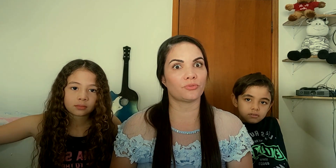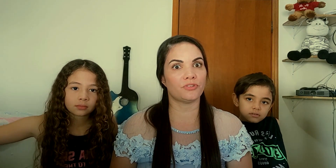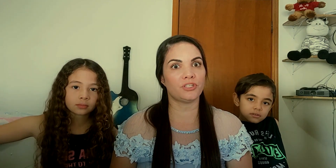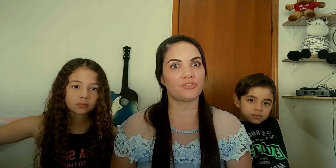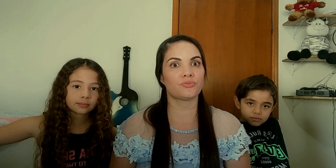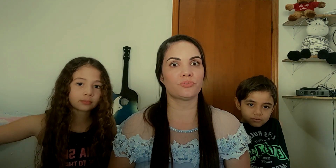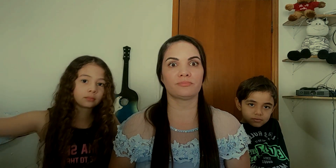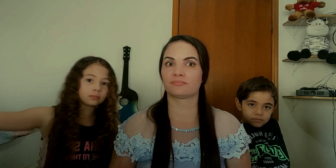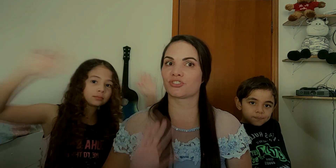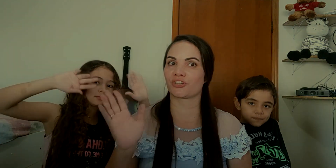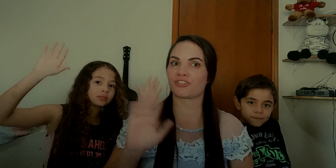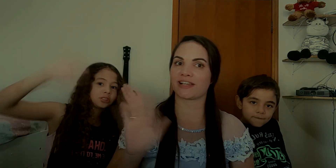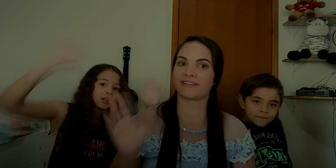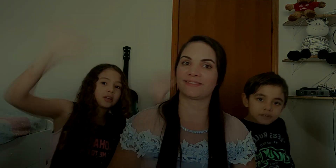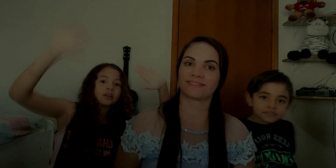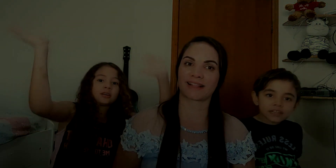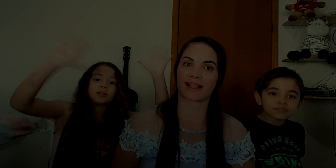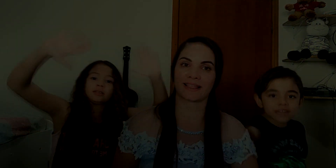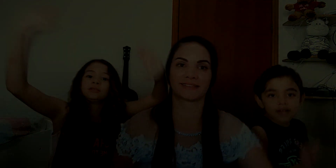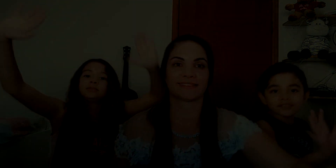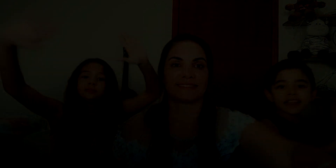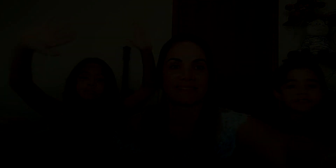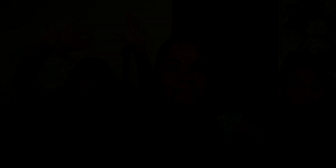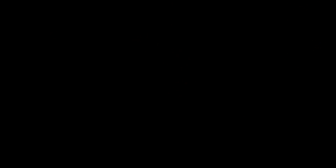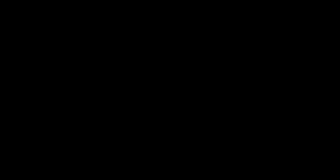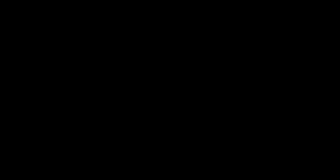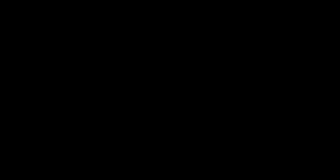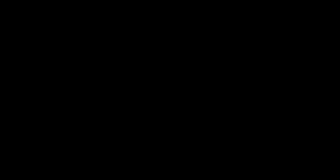vídeo. Tchau, tchau. Tchau, tchau, gente. Até o próximo vídeo.